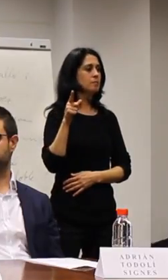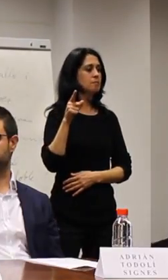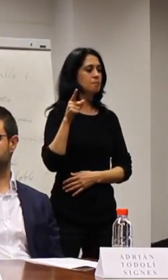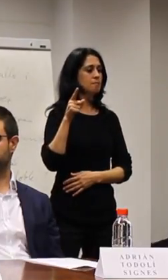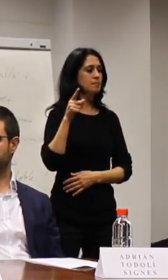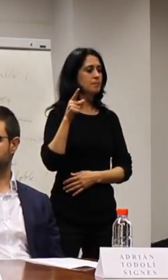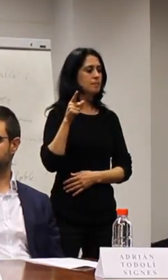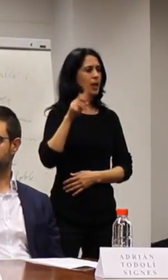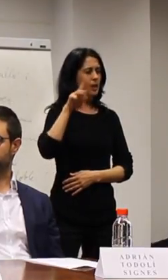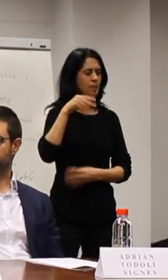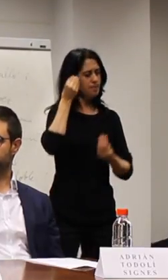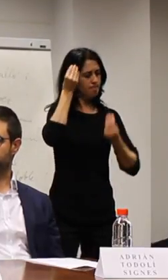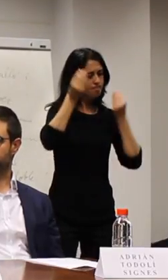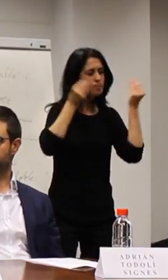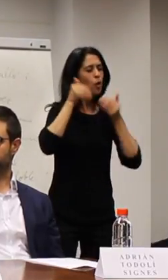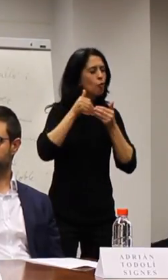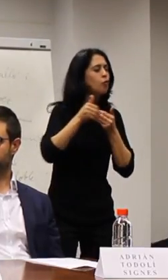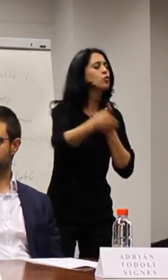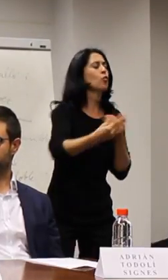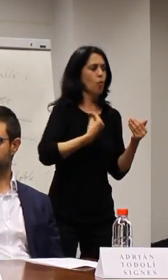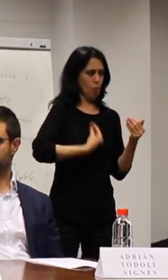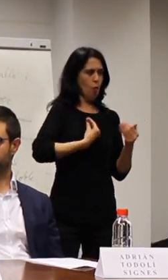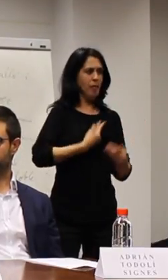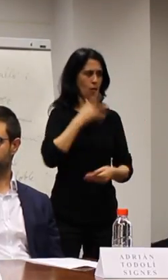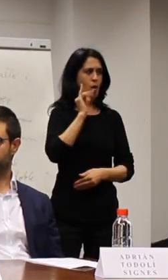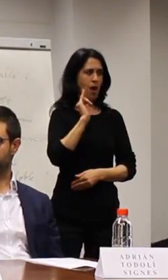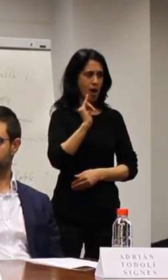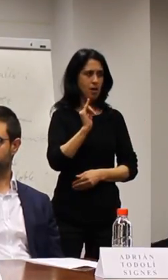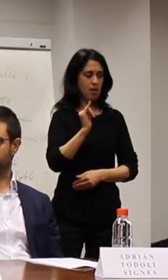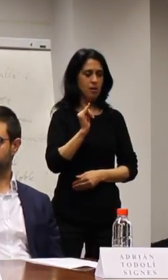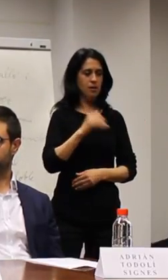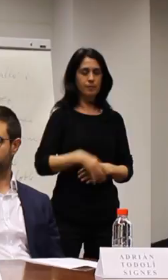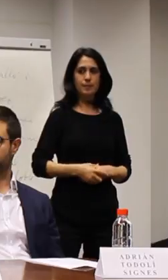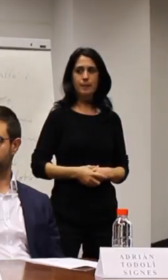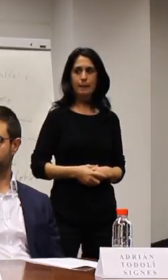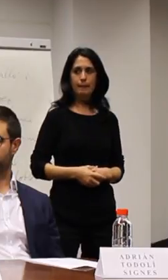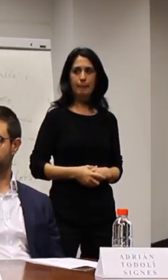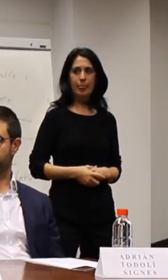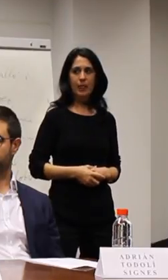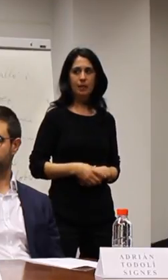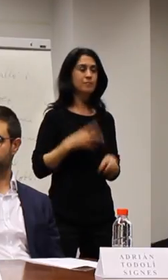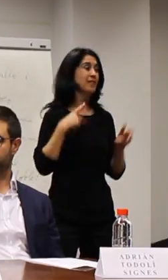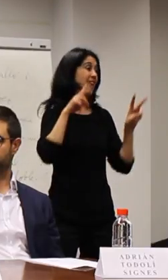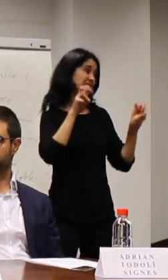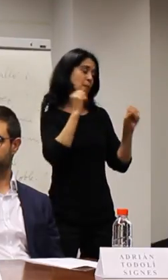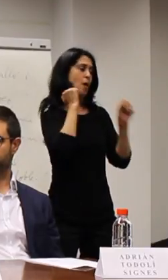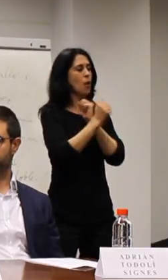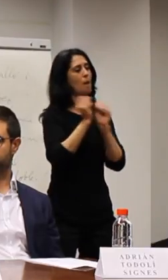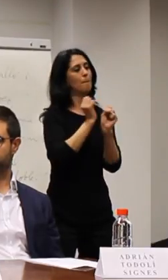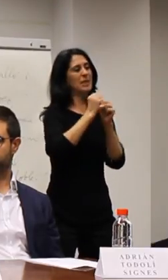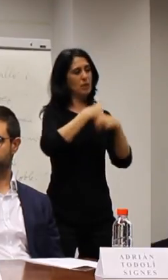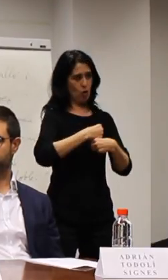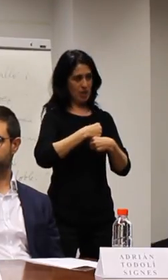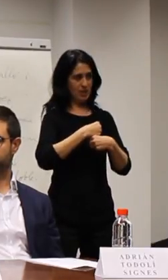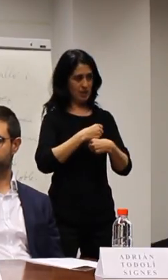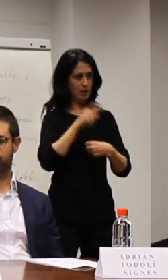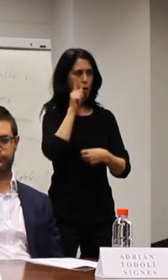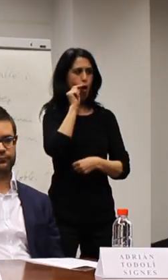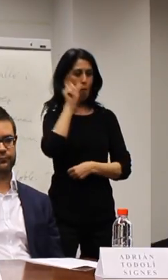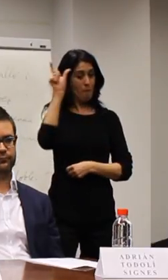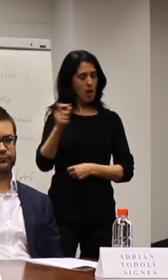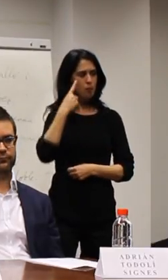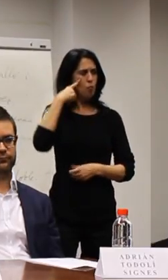también nos preocupa mucho y al que nosotros también le hemos dedicado algún debate, que es el tema de las pensiones. Y luego a su lado